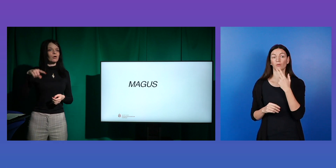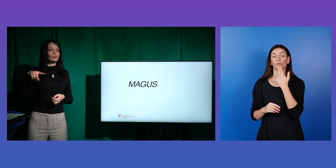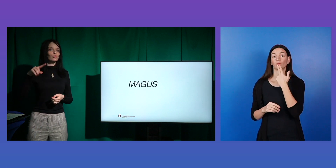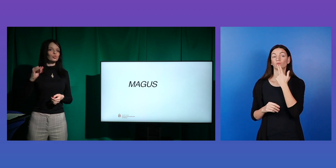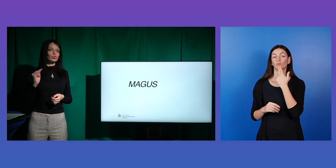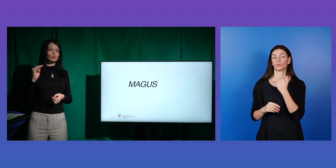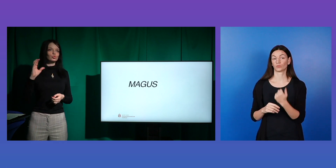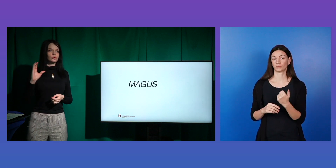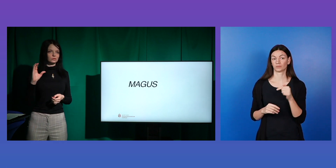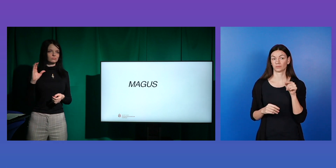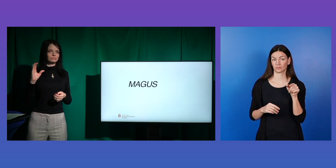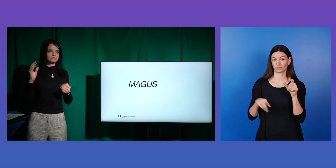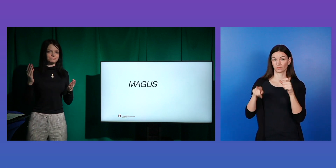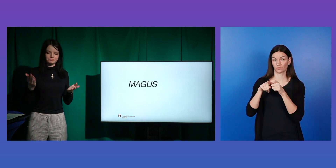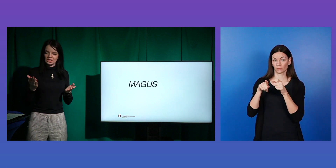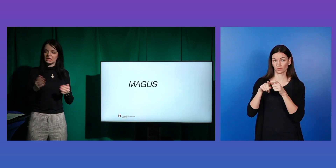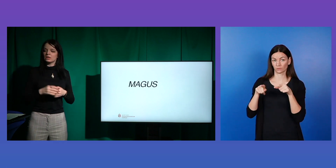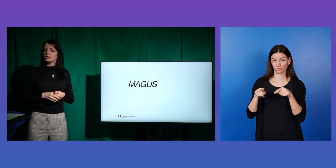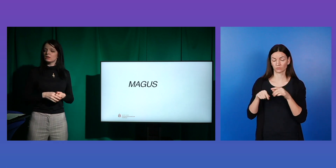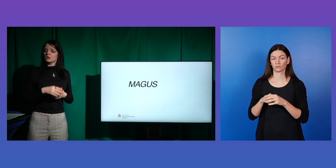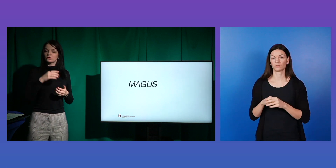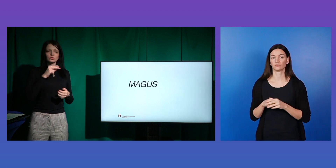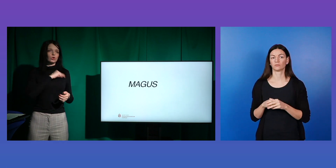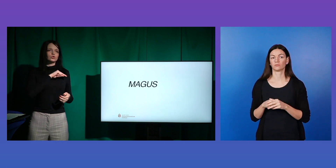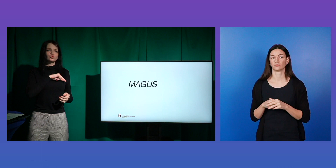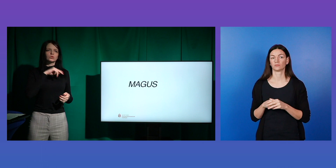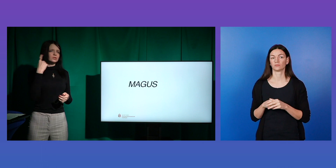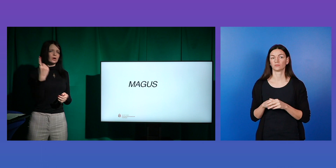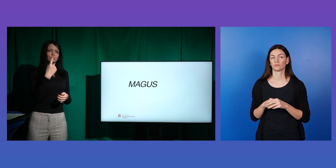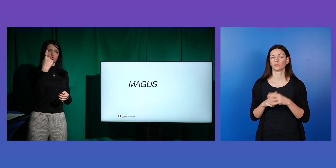Esimene, magus.